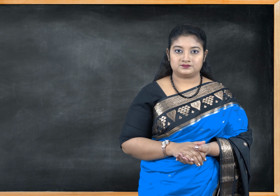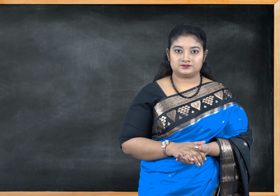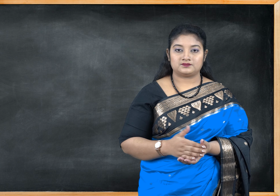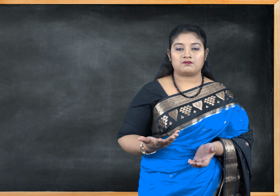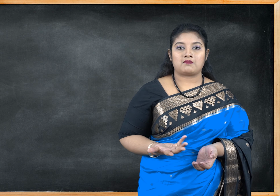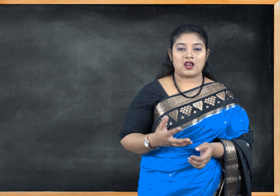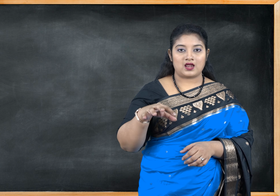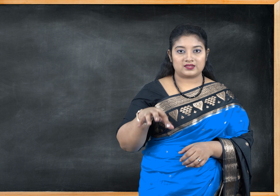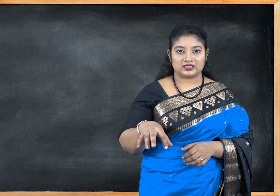বাংলাদেশ,